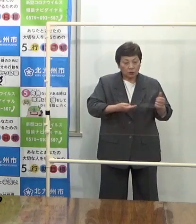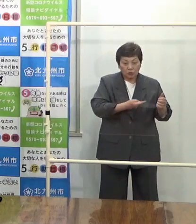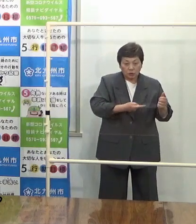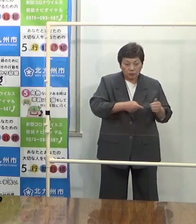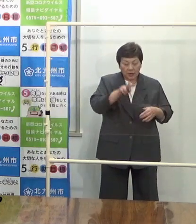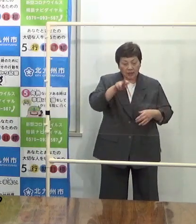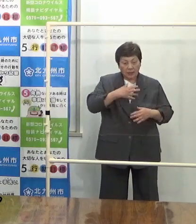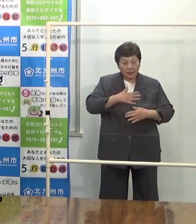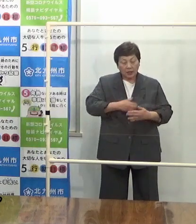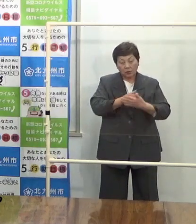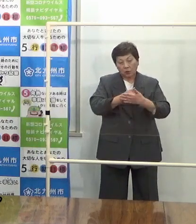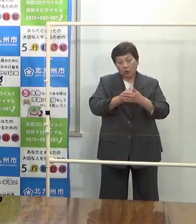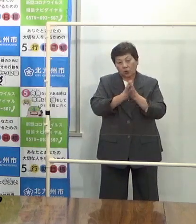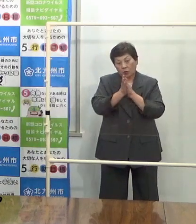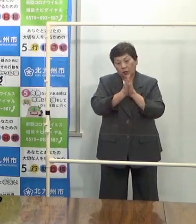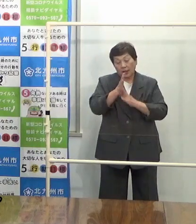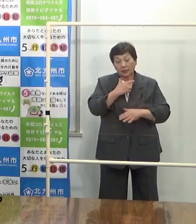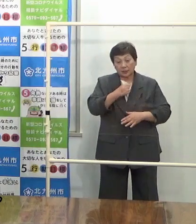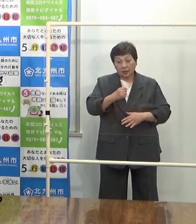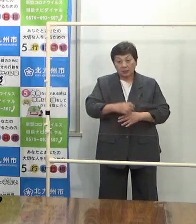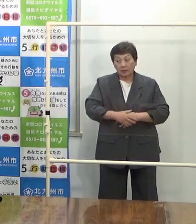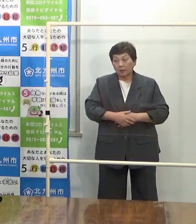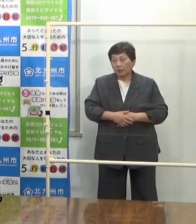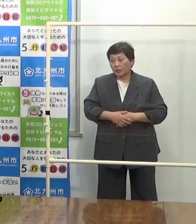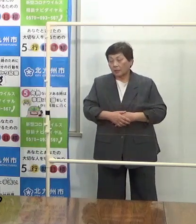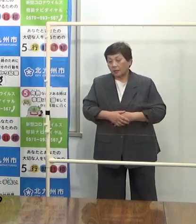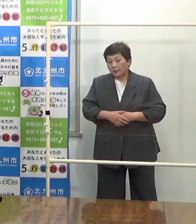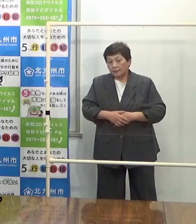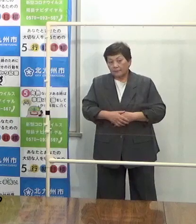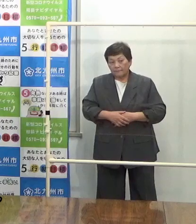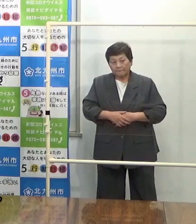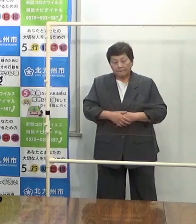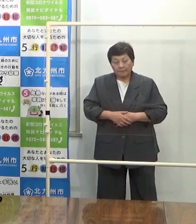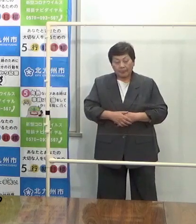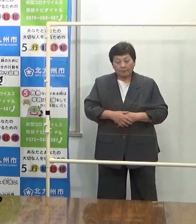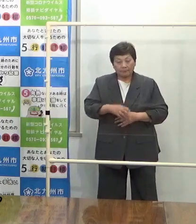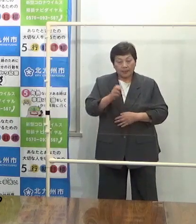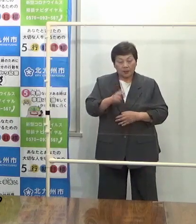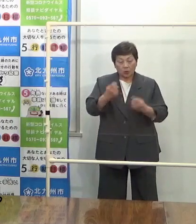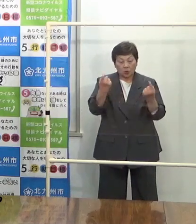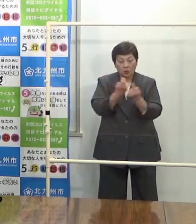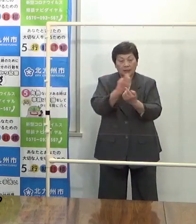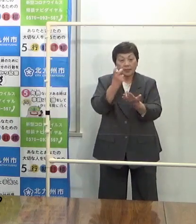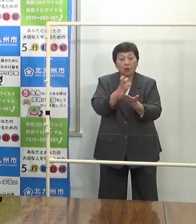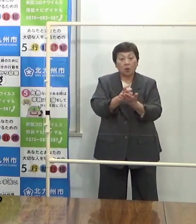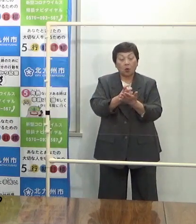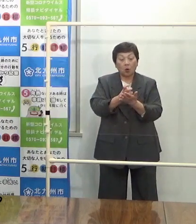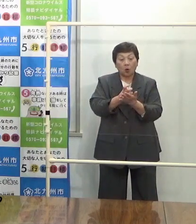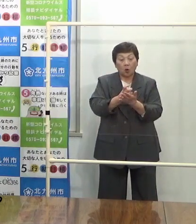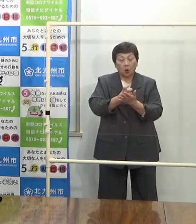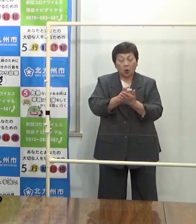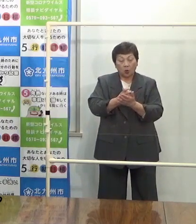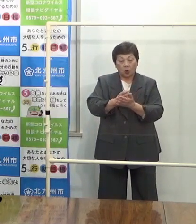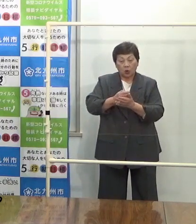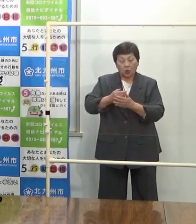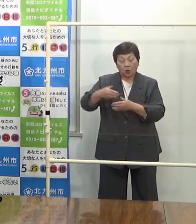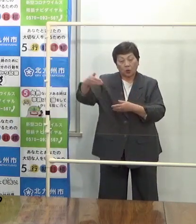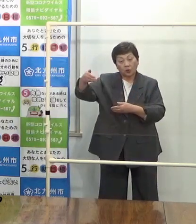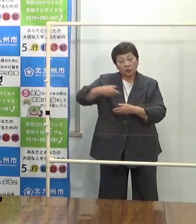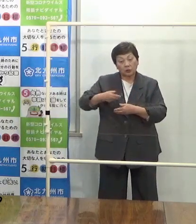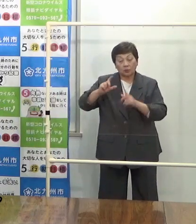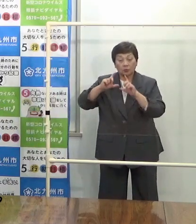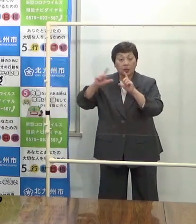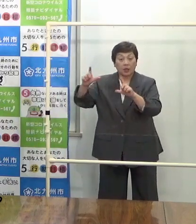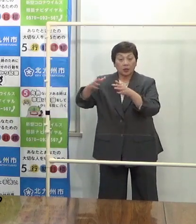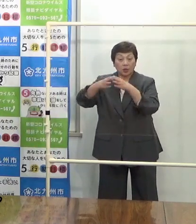協力をよろしくいただきたいのであります。この感染症法につきましては Q&A が後日国